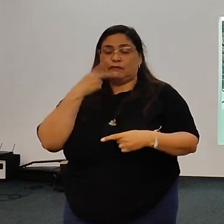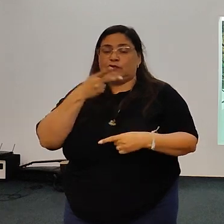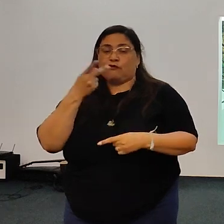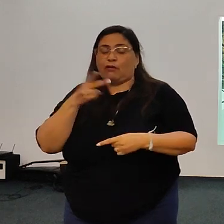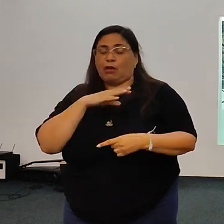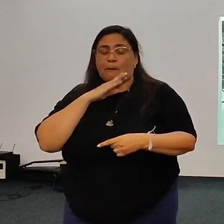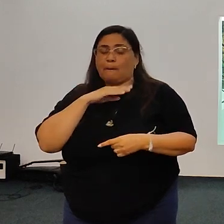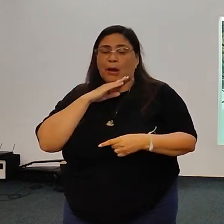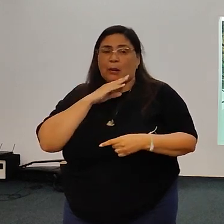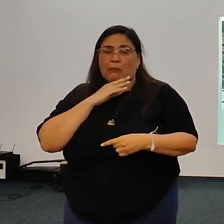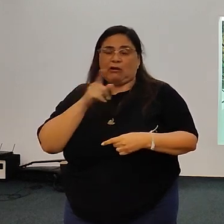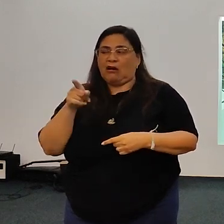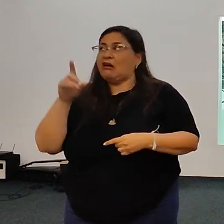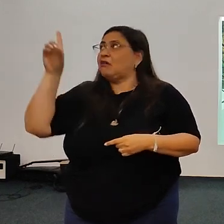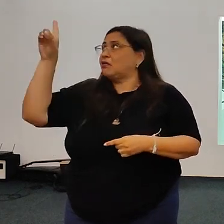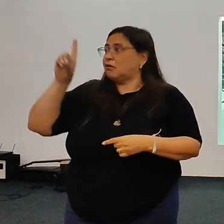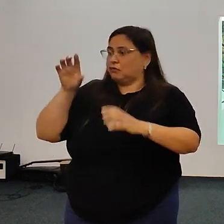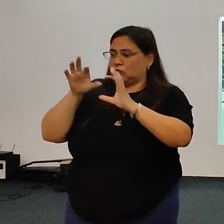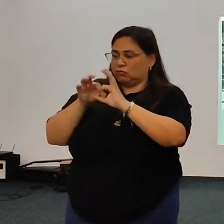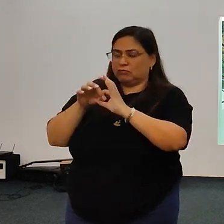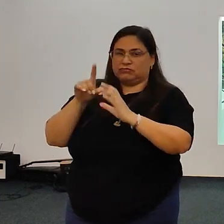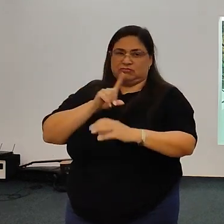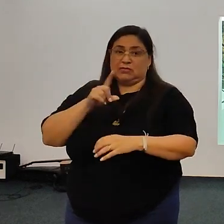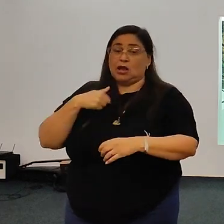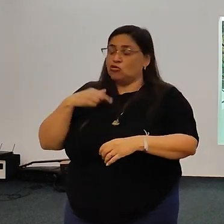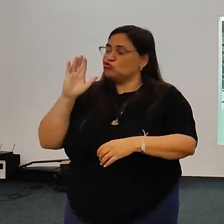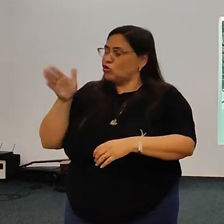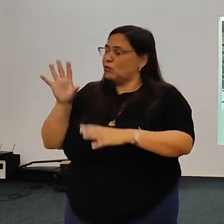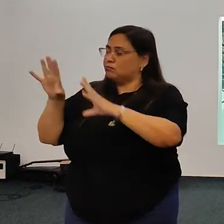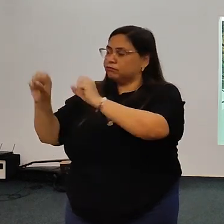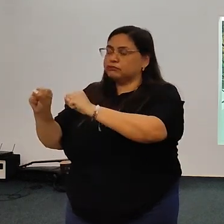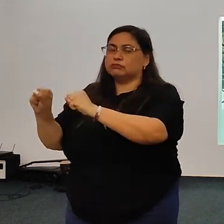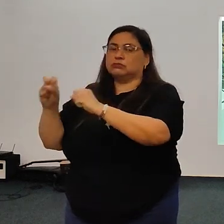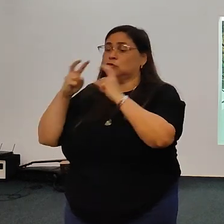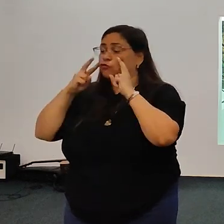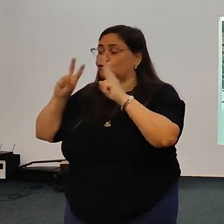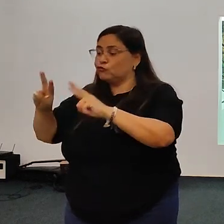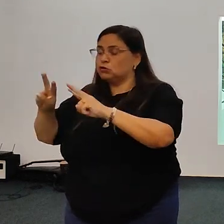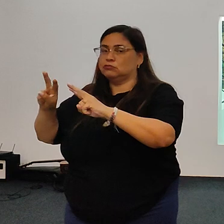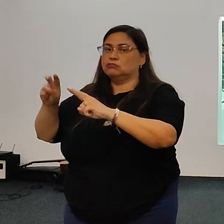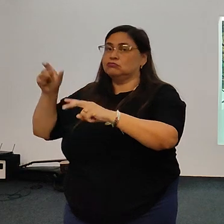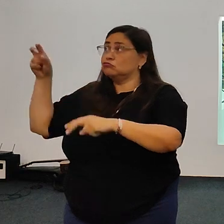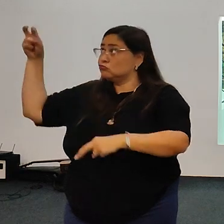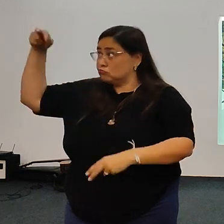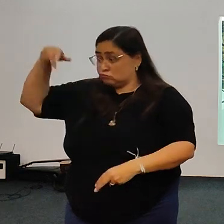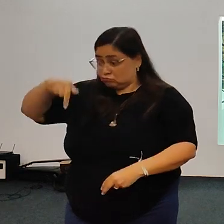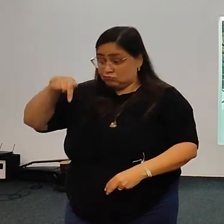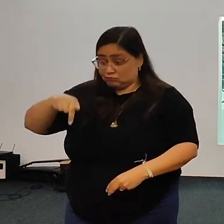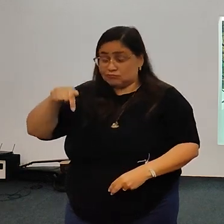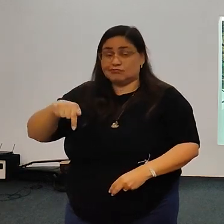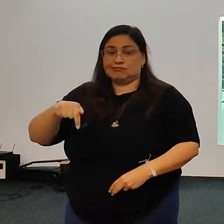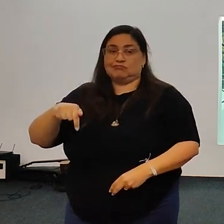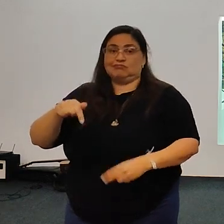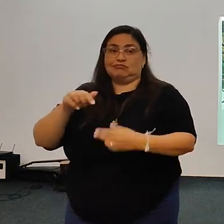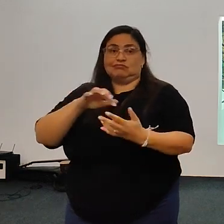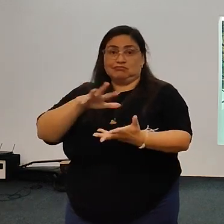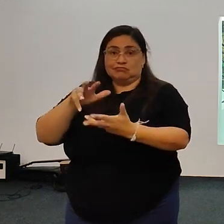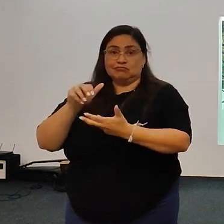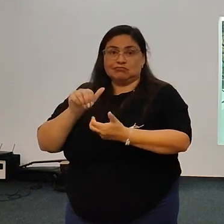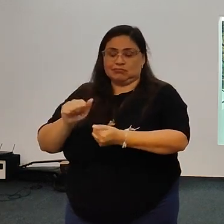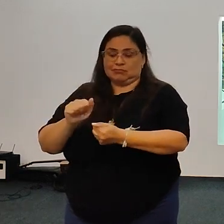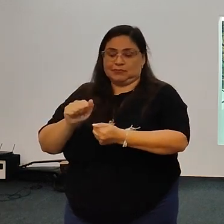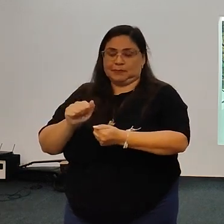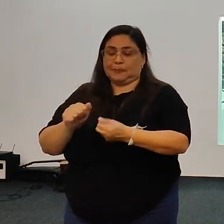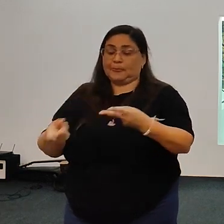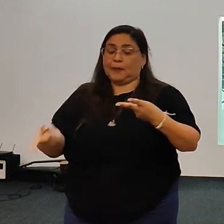acreditando é furada, porque eu ouvi e toquei nele. Ou seja, ele de fato pisou nessa terra, ele de fato andou entre nós. Agora ele